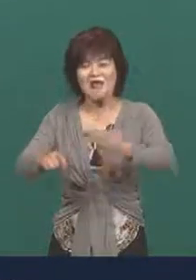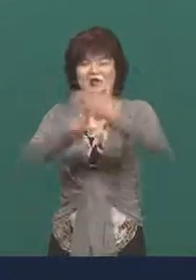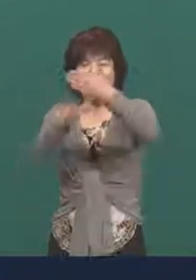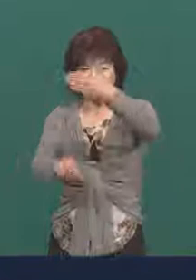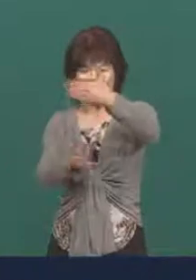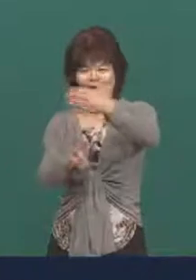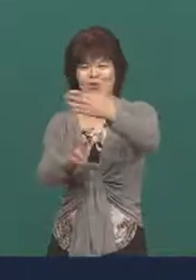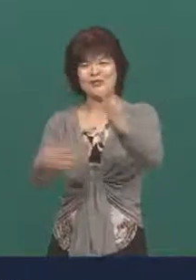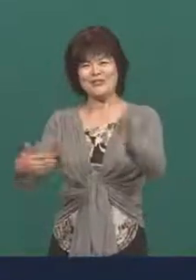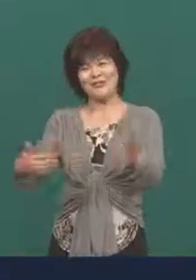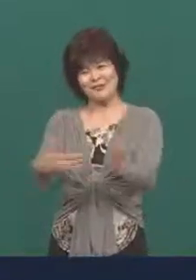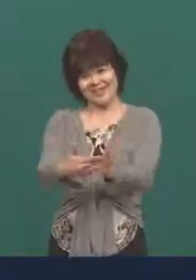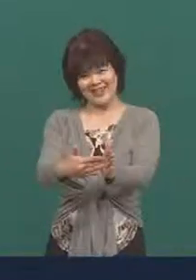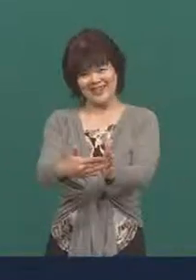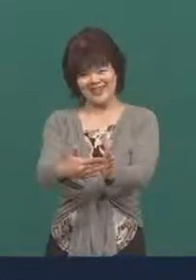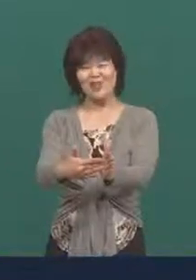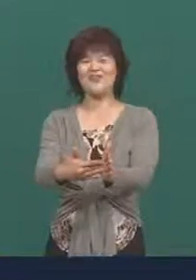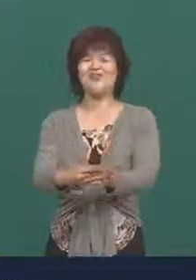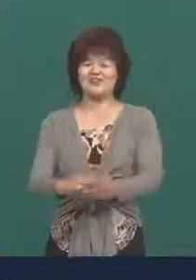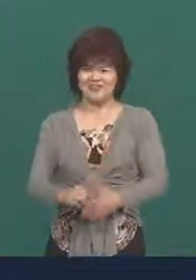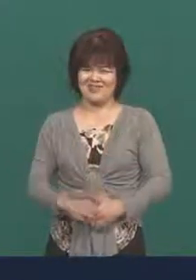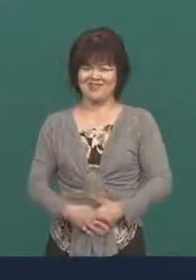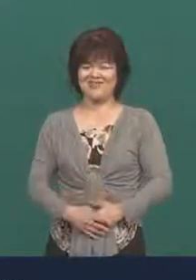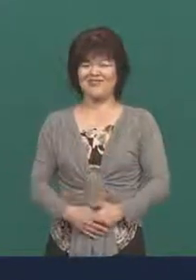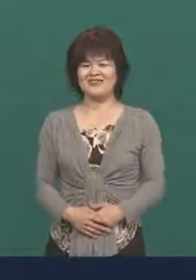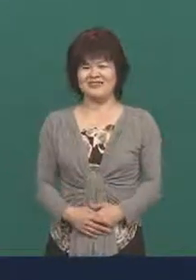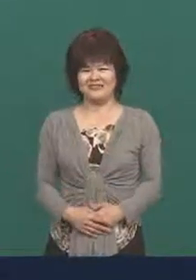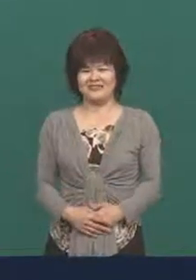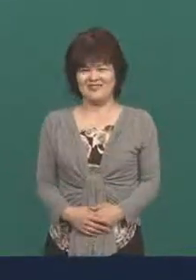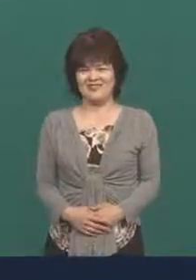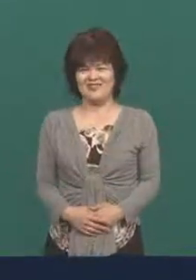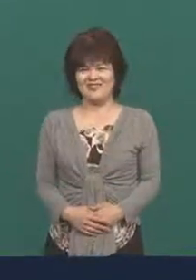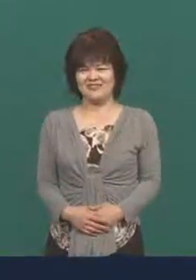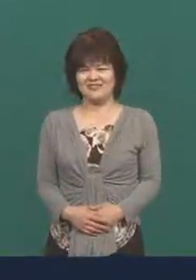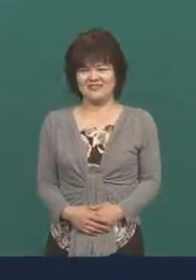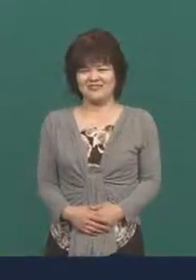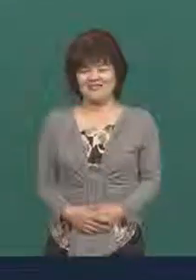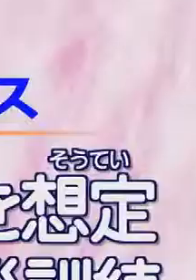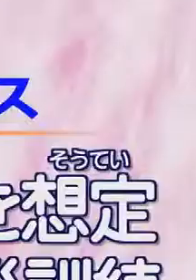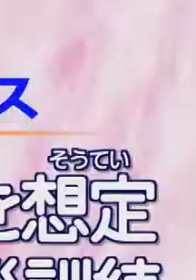安全運動は今月30日まで行われます。